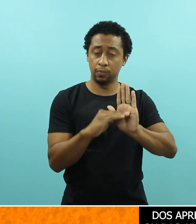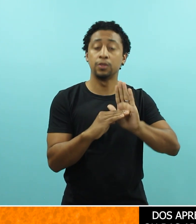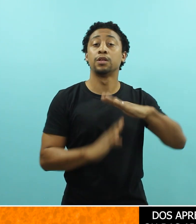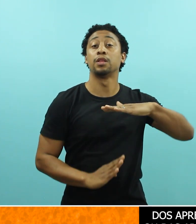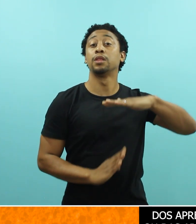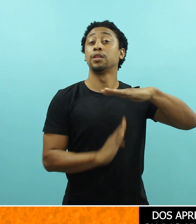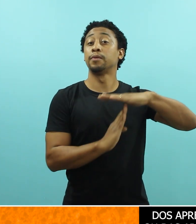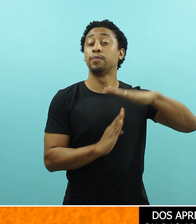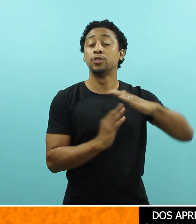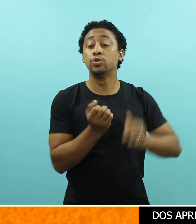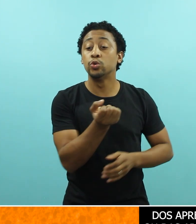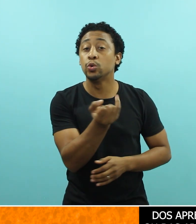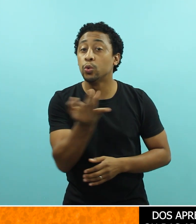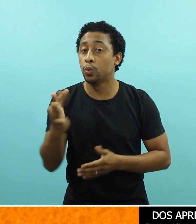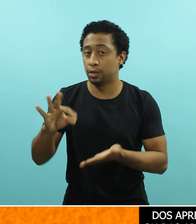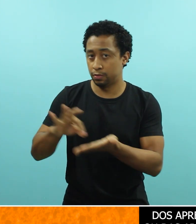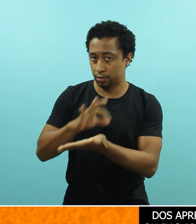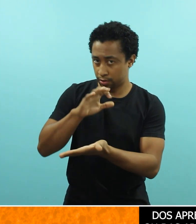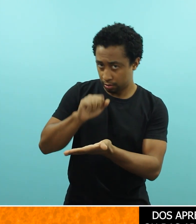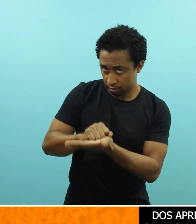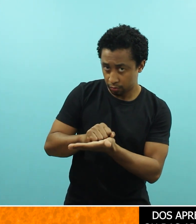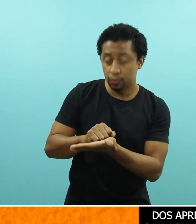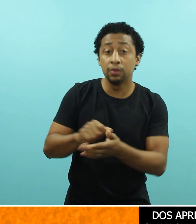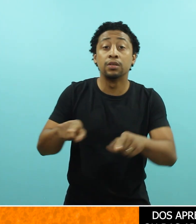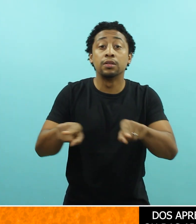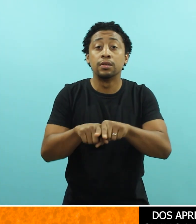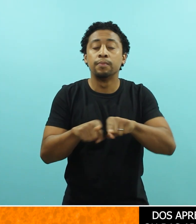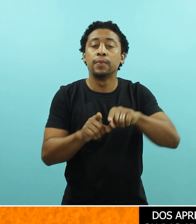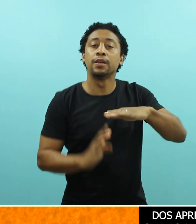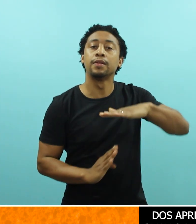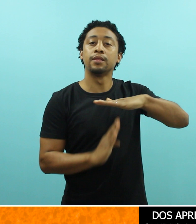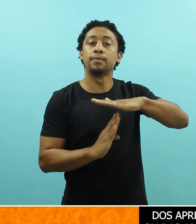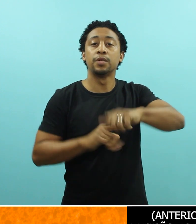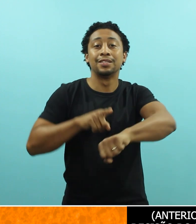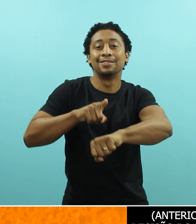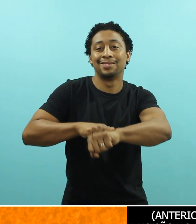dos apresentadores ou das apresentadoras.